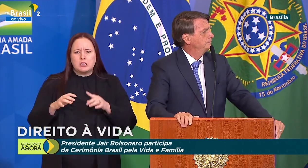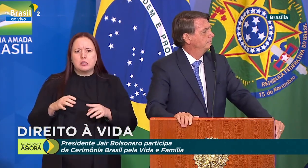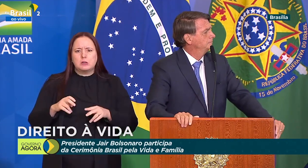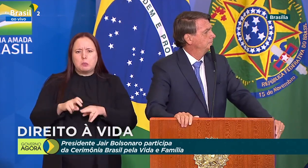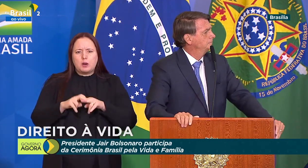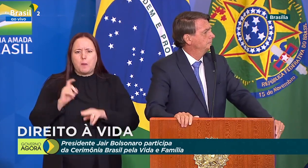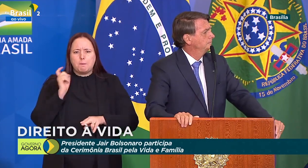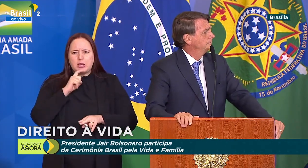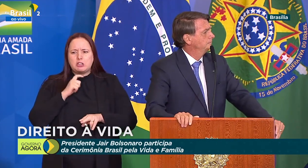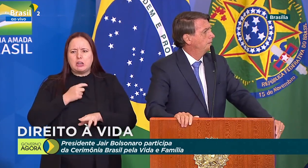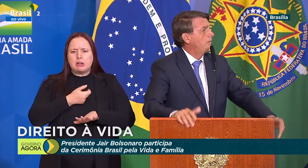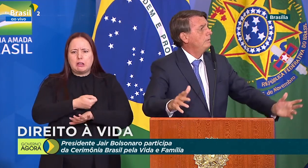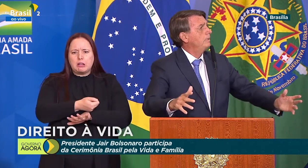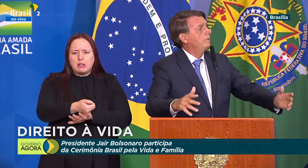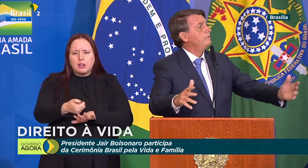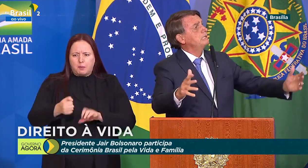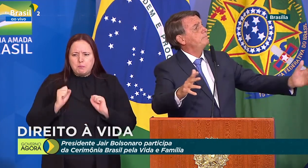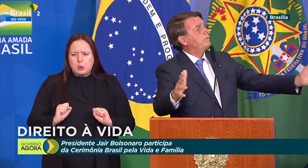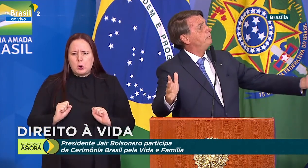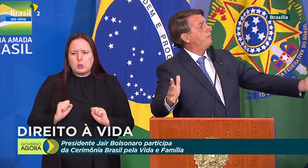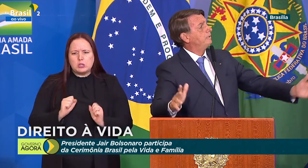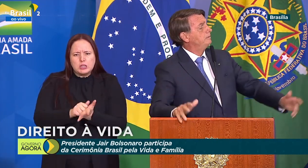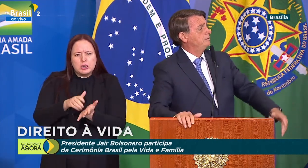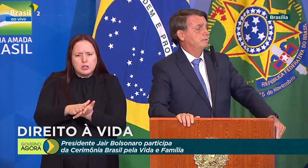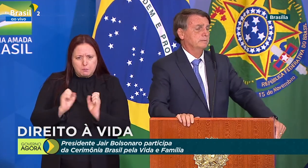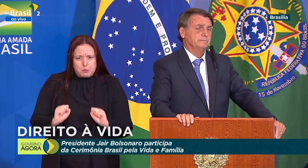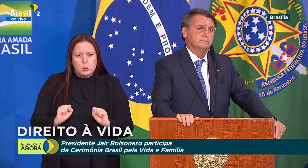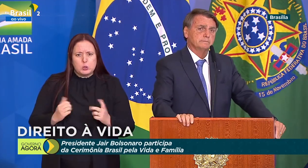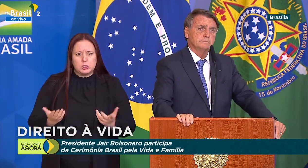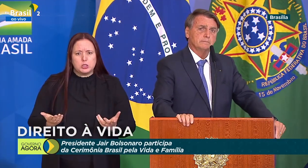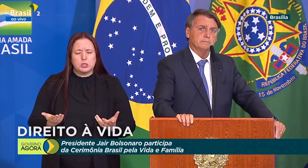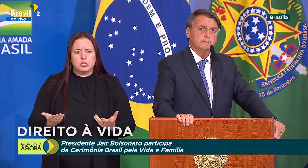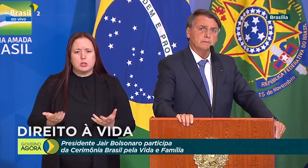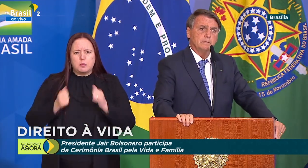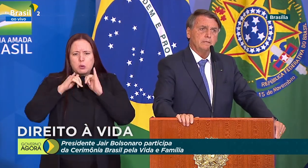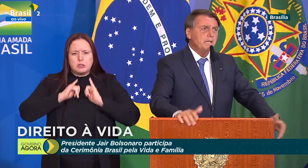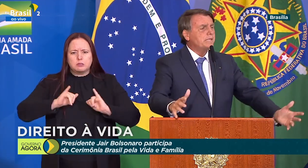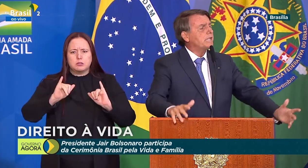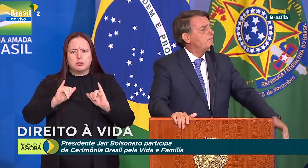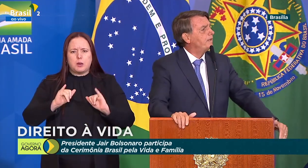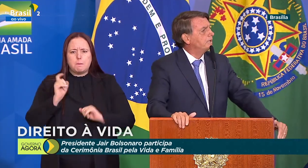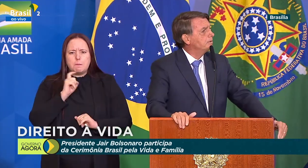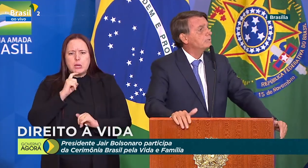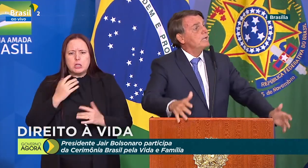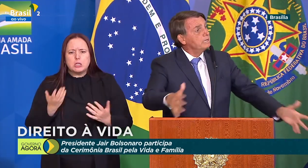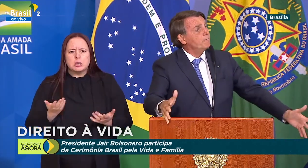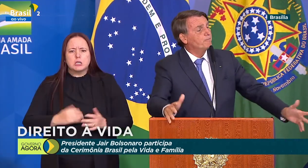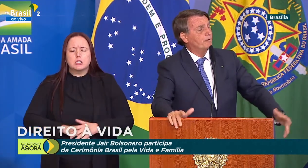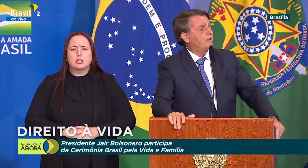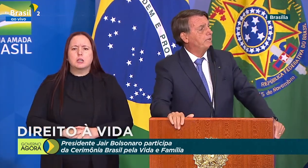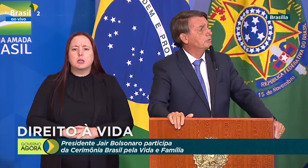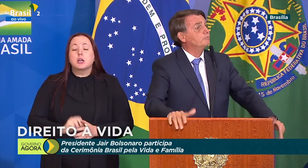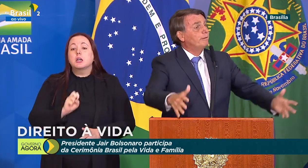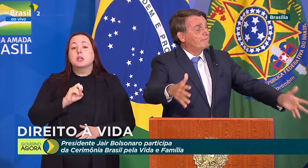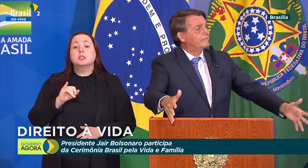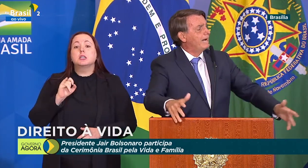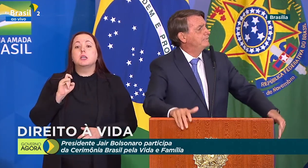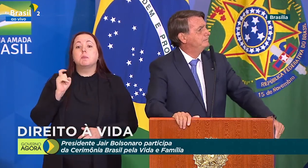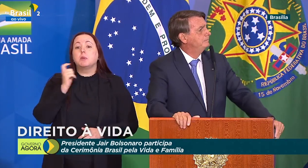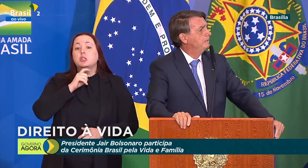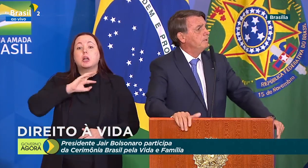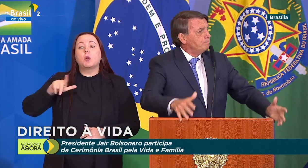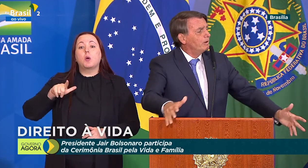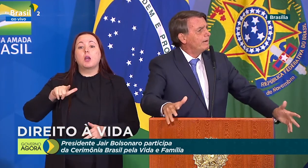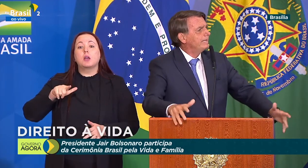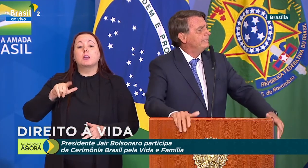News e olha ele tá espalhando fake News e esse esse fake News não for fake News